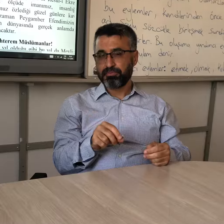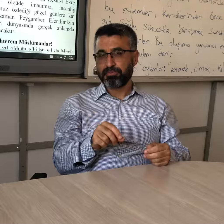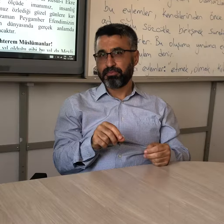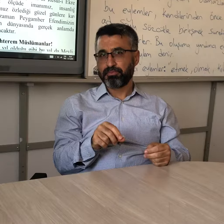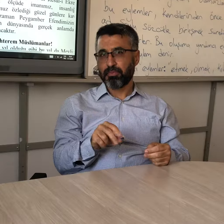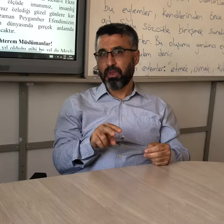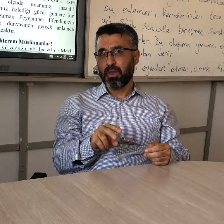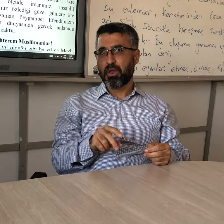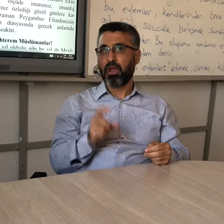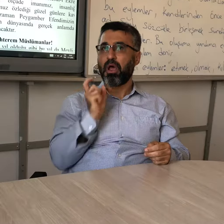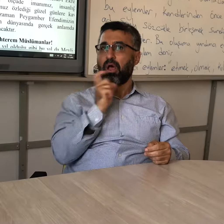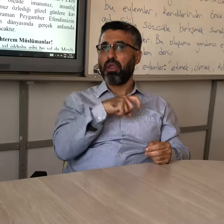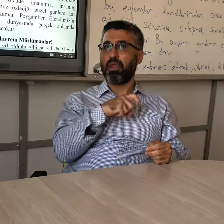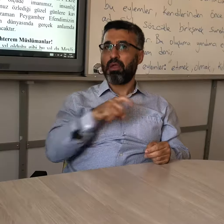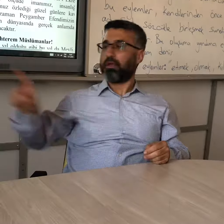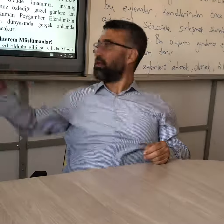hatadan ve